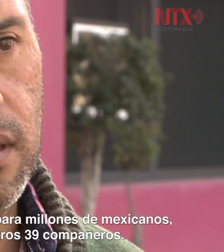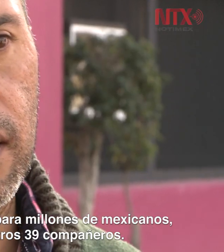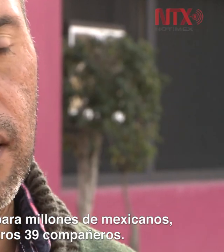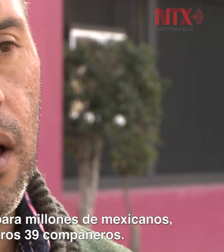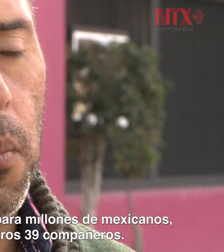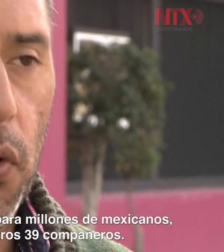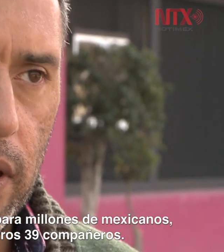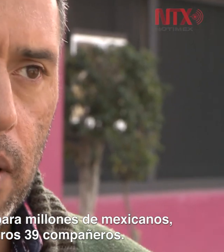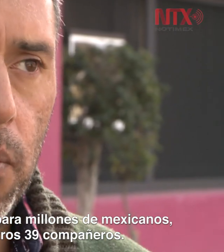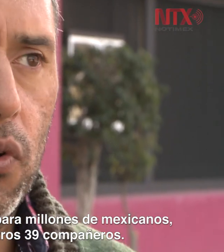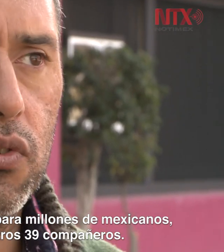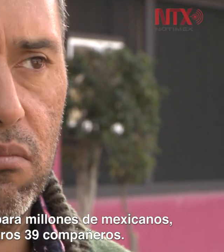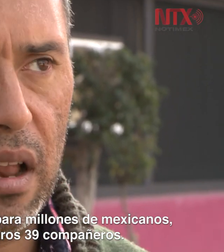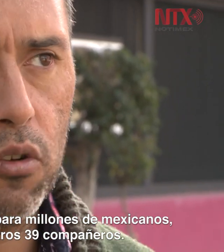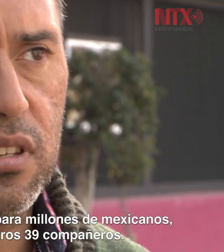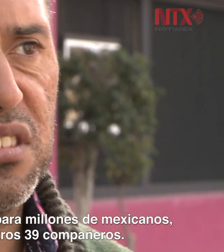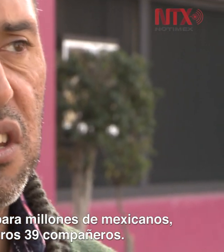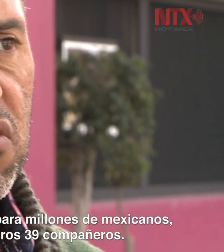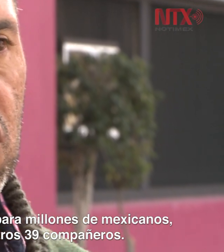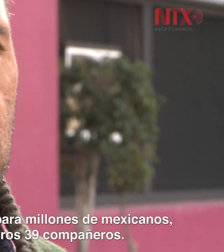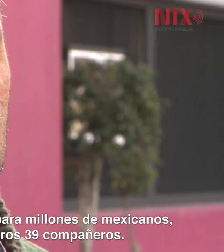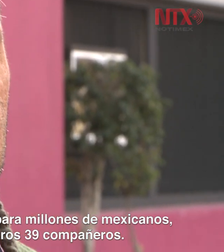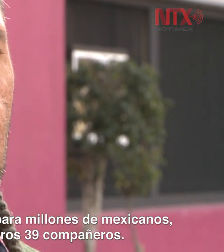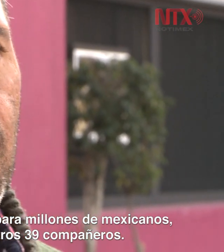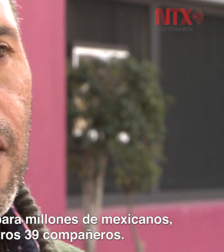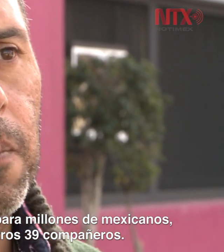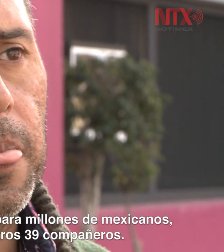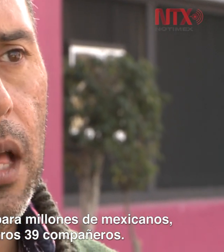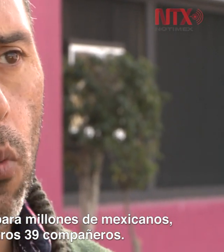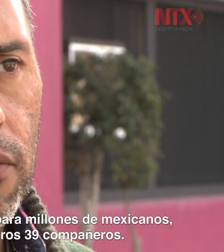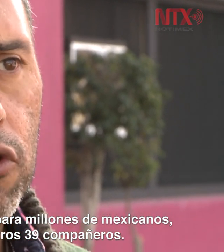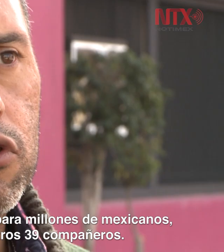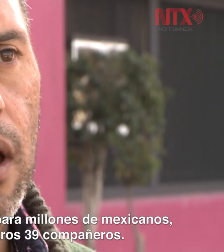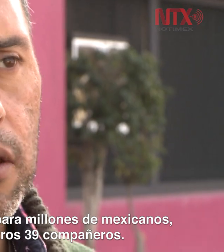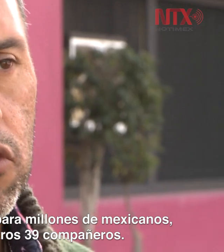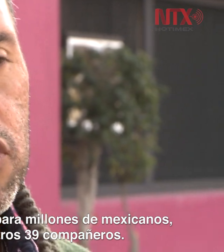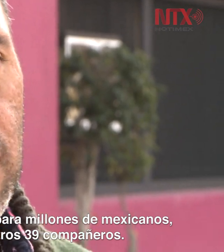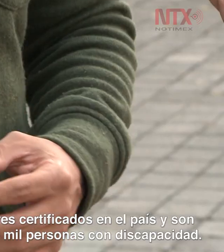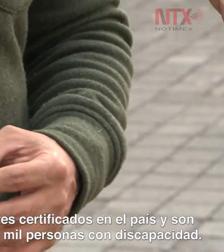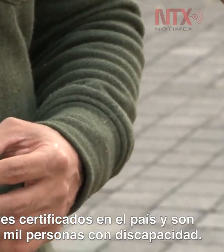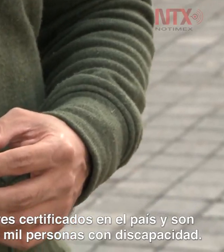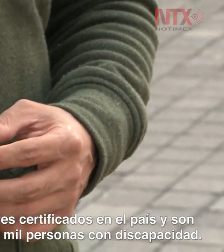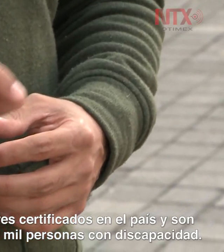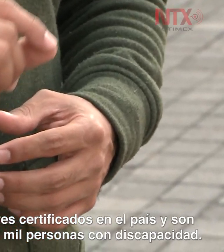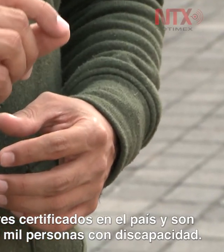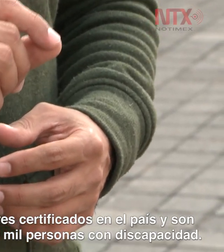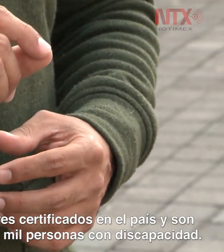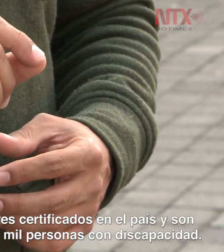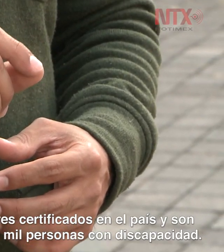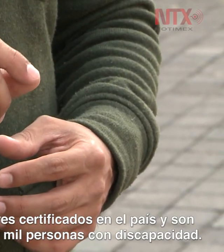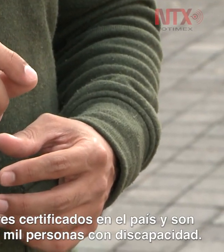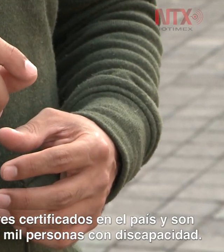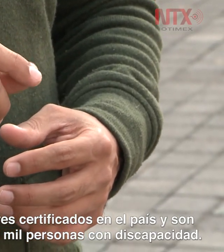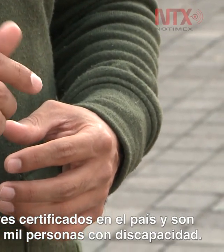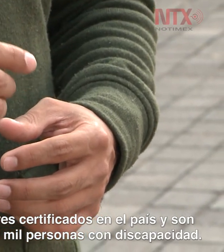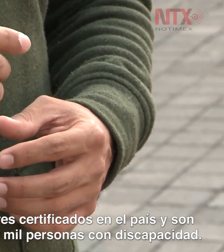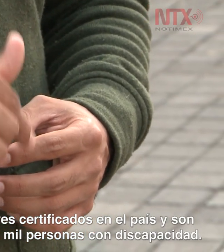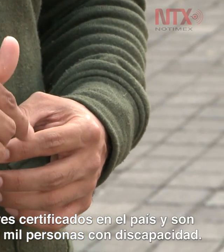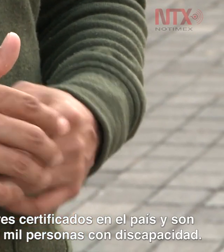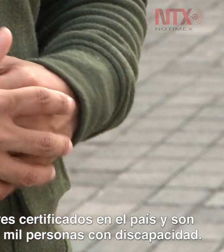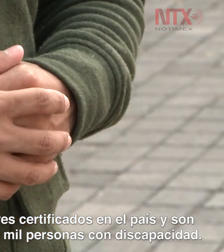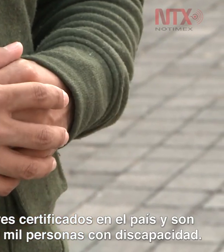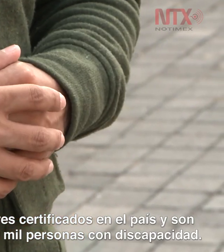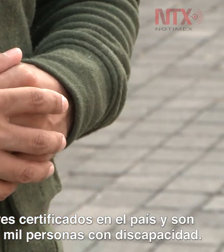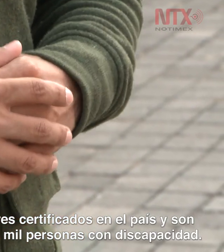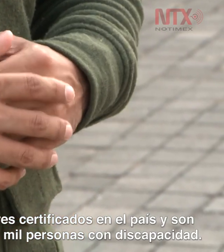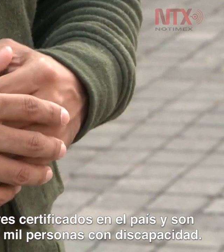es un personaje invisible para millones de mexicanos, al igual que sus otros 39 compañeros. Ellos son los únicos traductores certificados